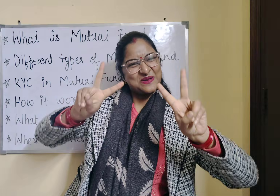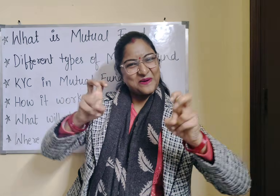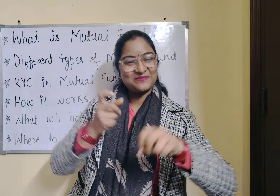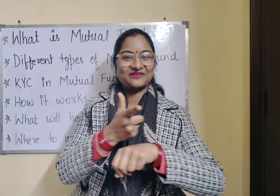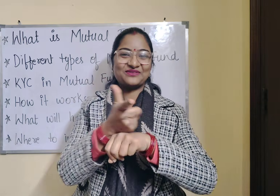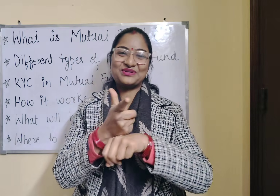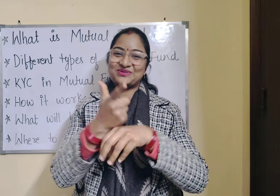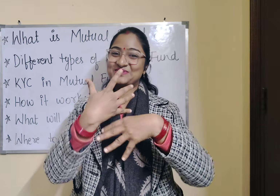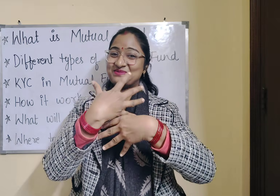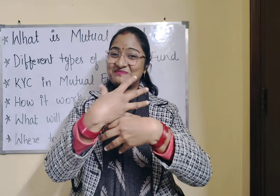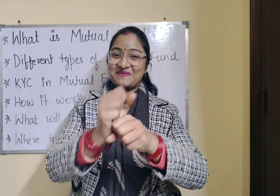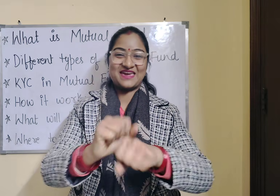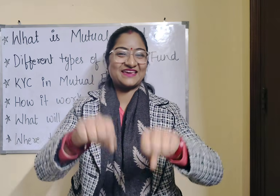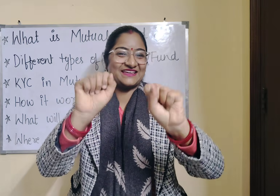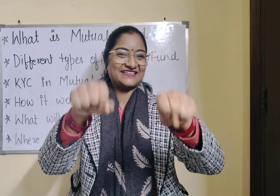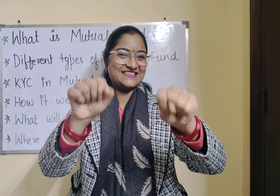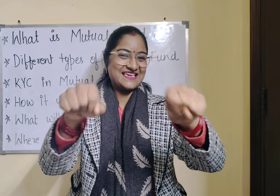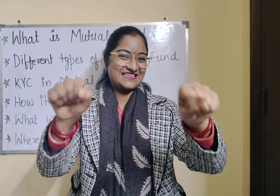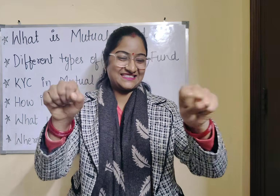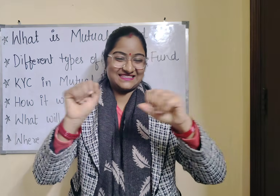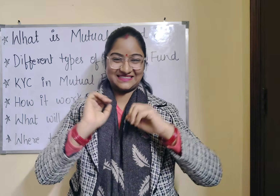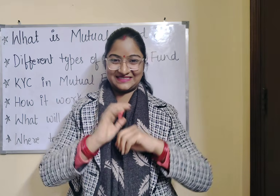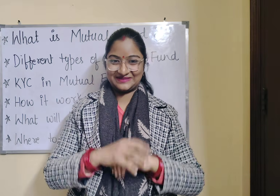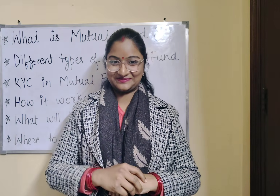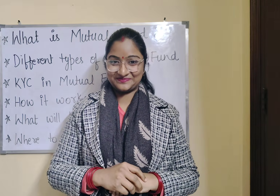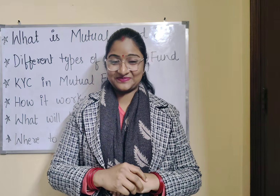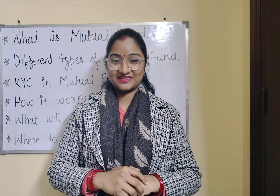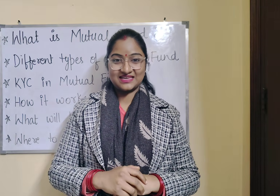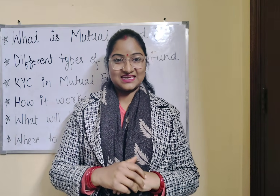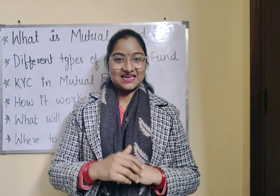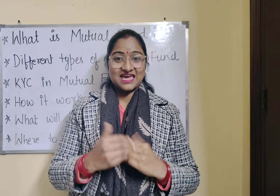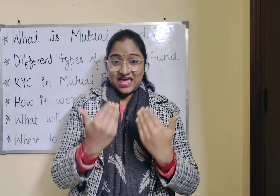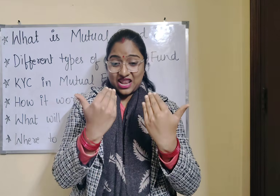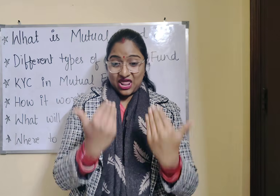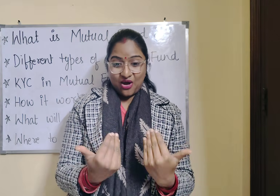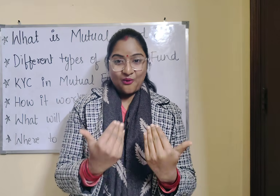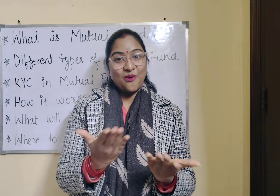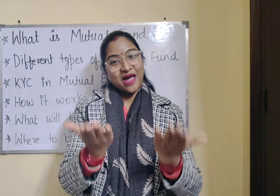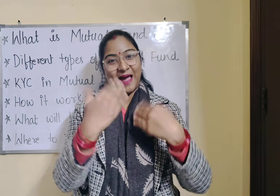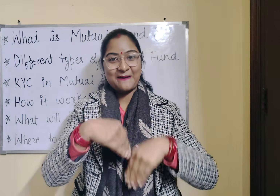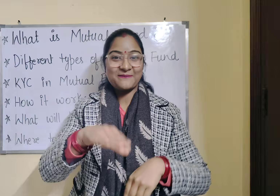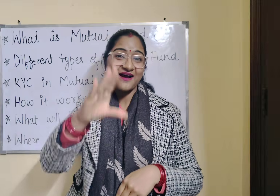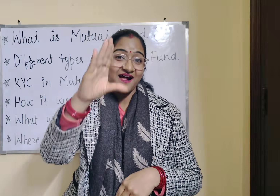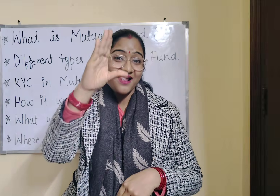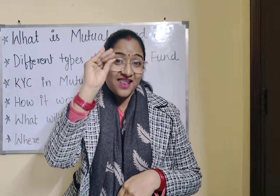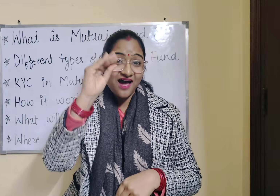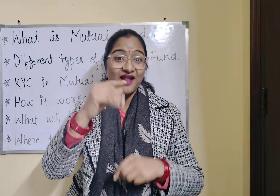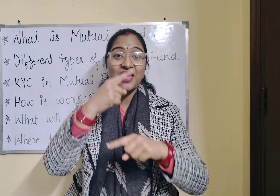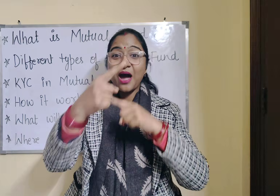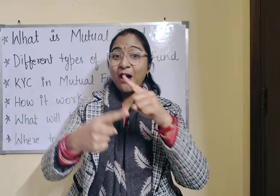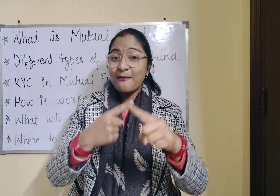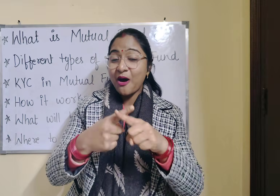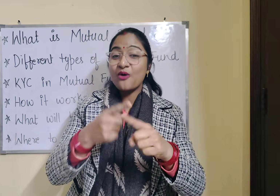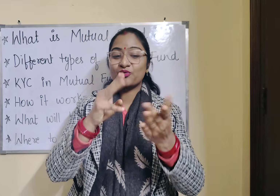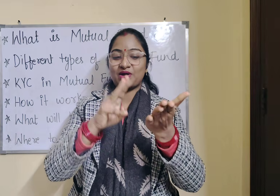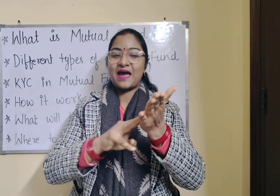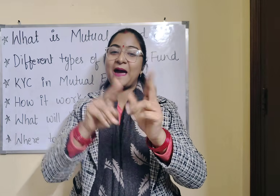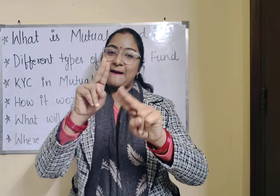दिन है, आज उसी टॉपिक के ऊपर मैंने ये वीडियो बनाई है। जी हाँ, और अभी जो है इसके बारे में सीखते